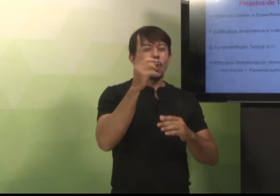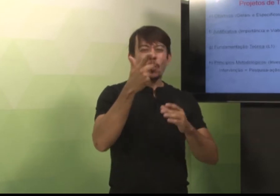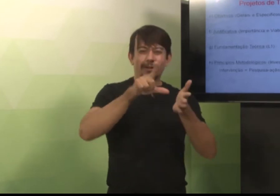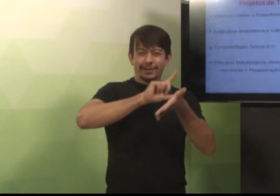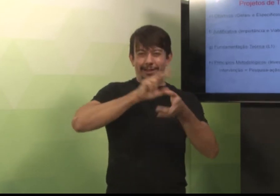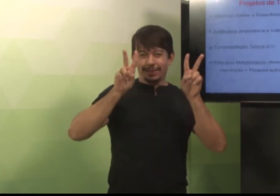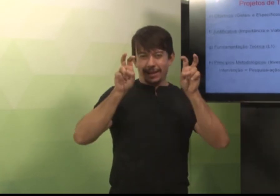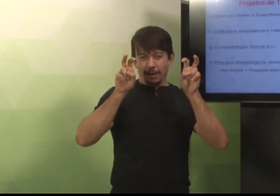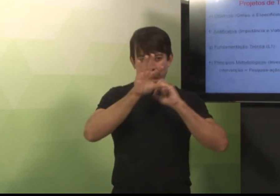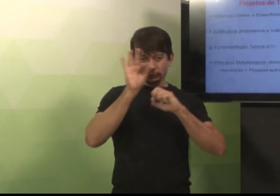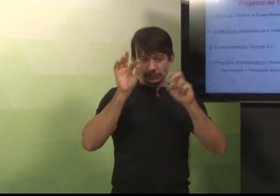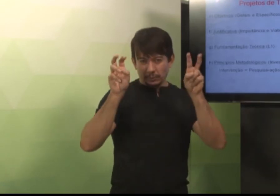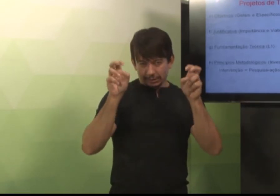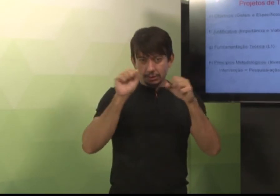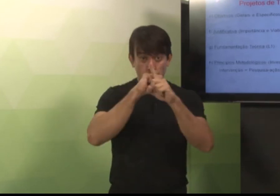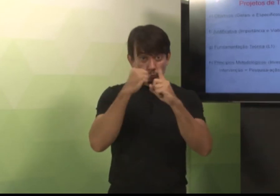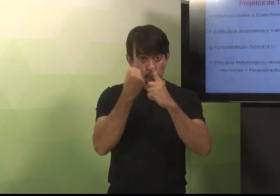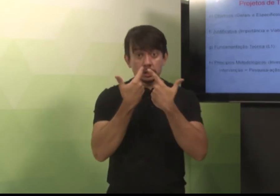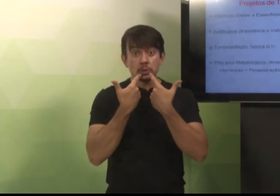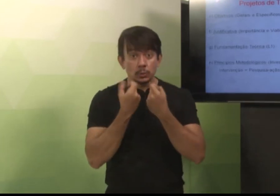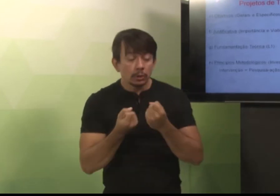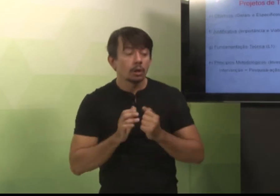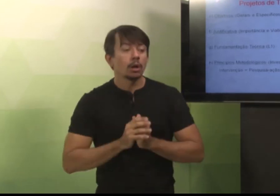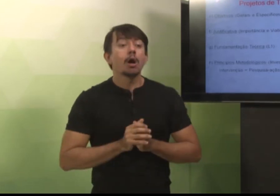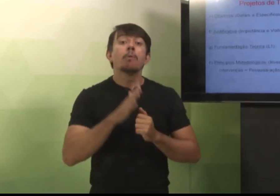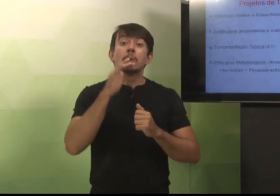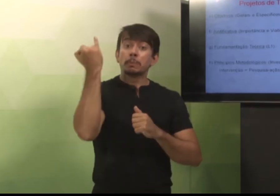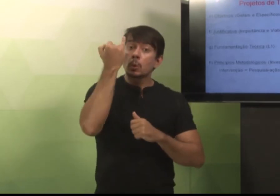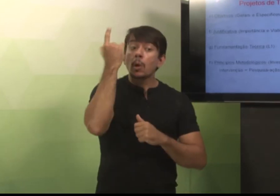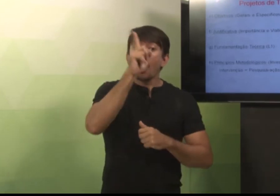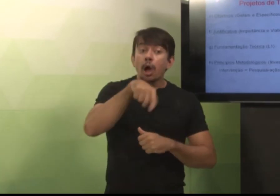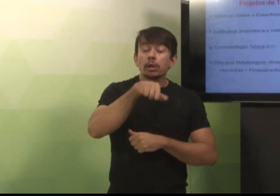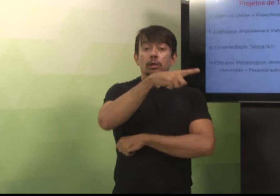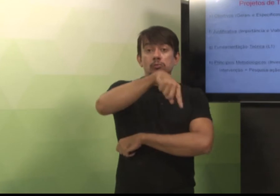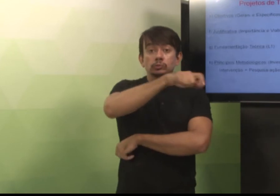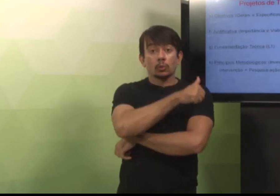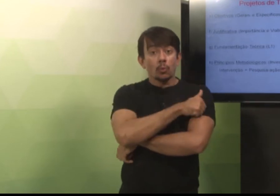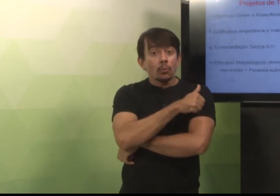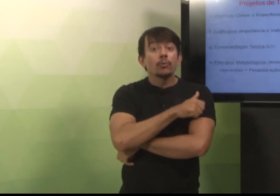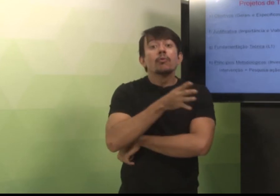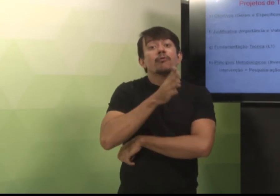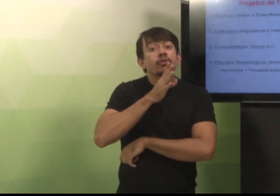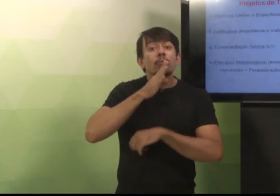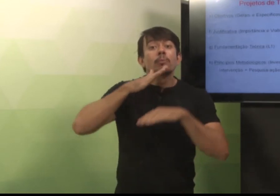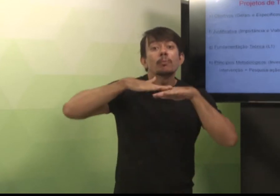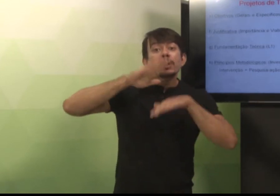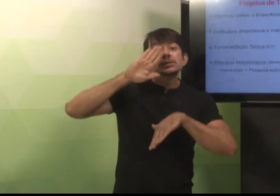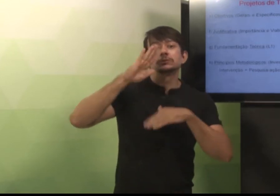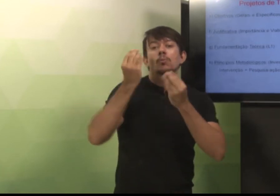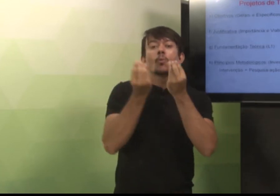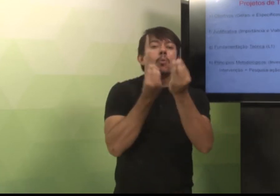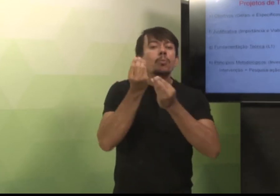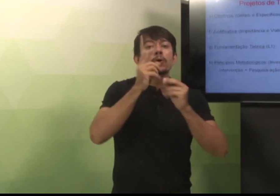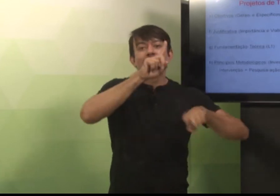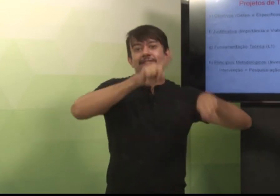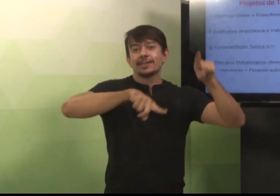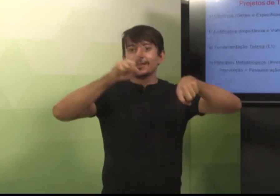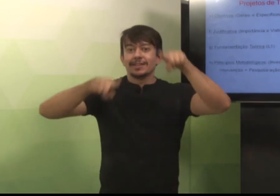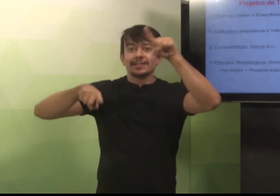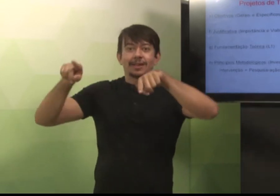alunos aprendam sobre classificadores. Então, se escolher o tema sociolinguística, você pode colocar que é importante